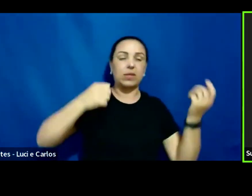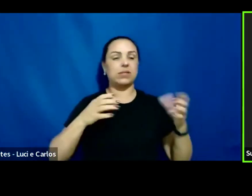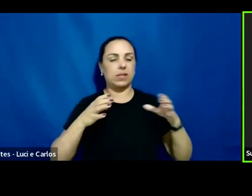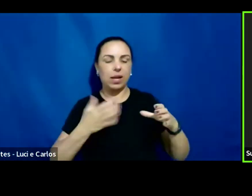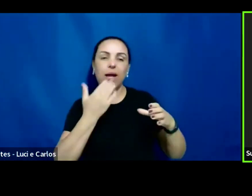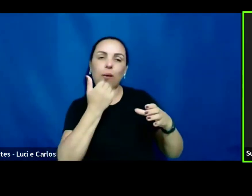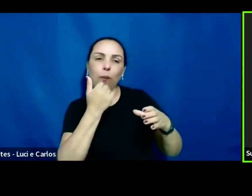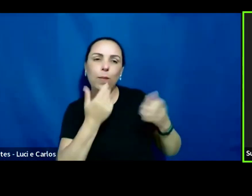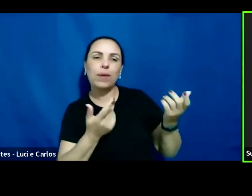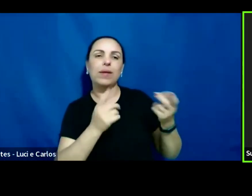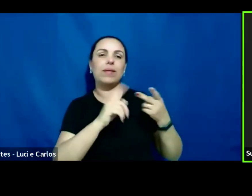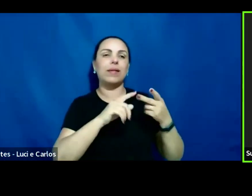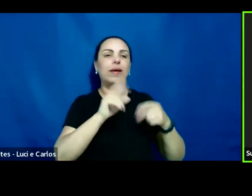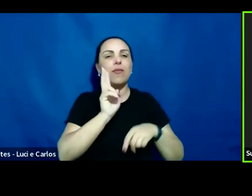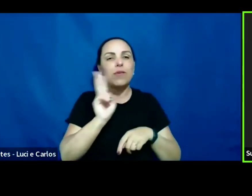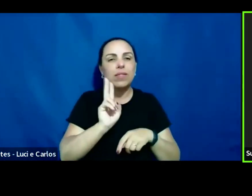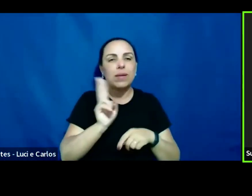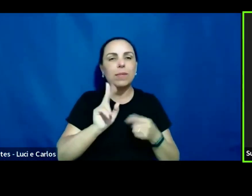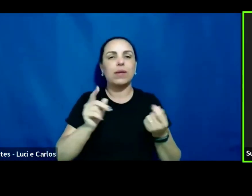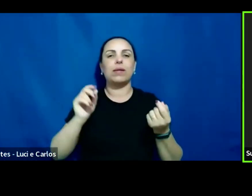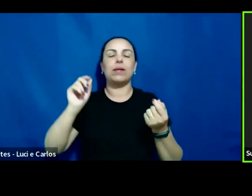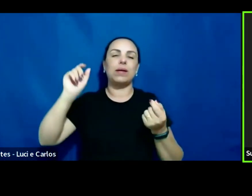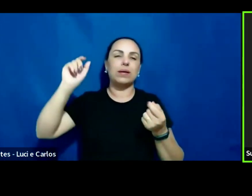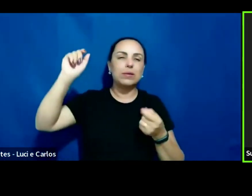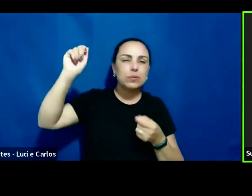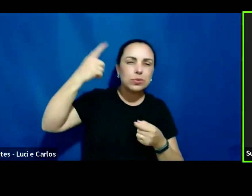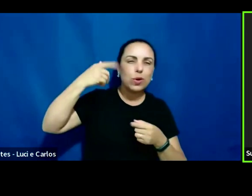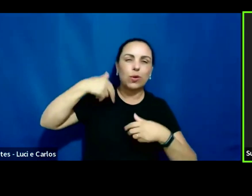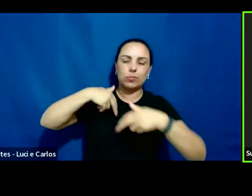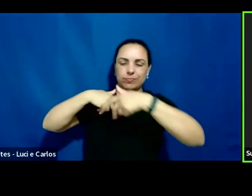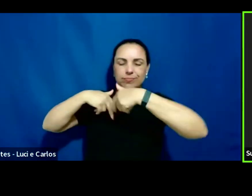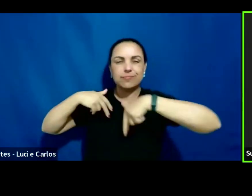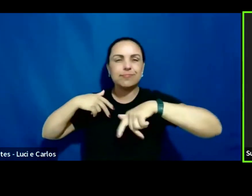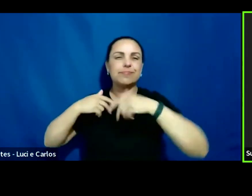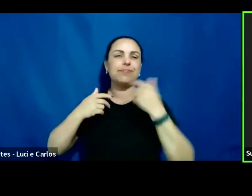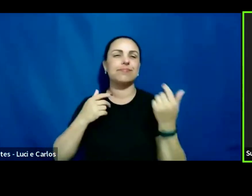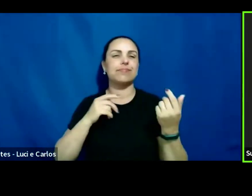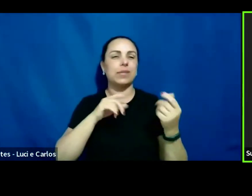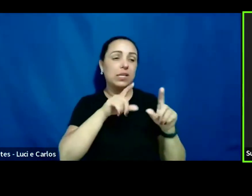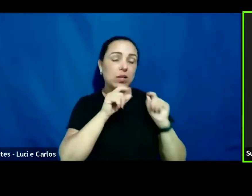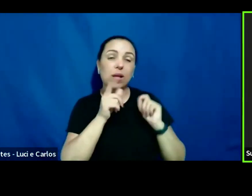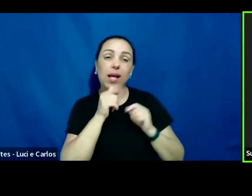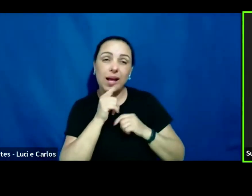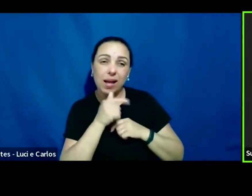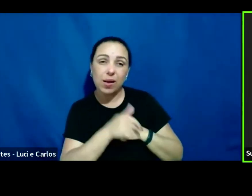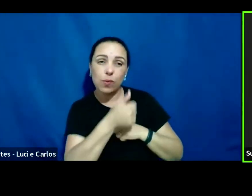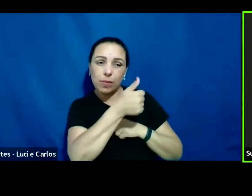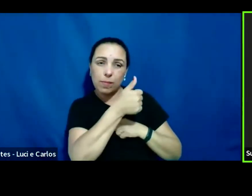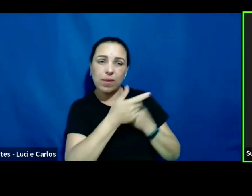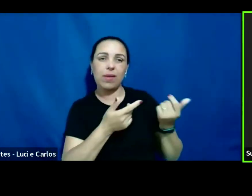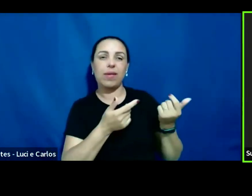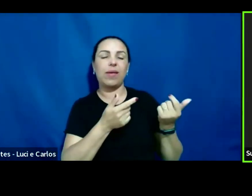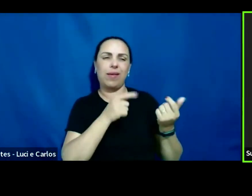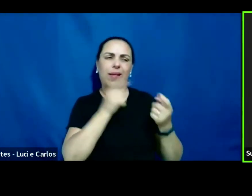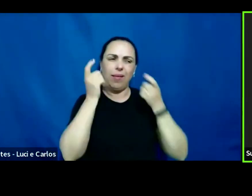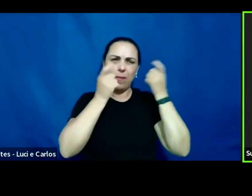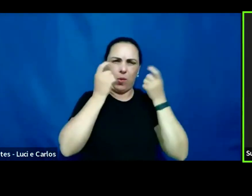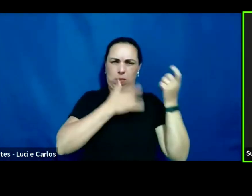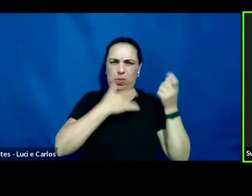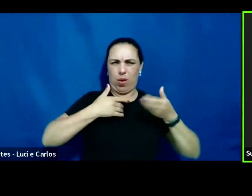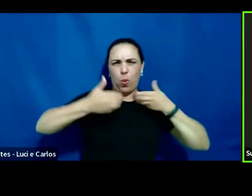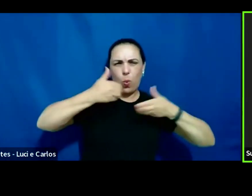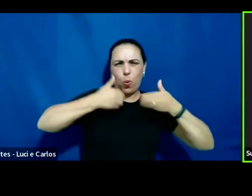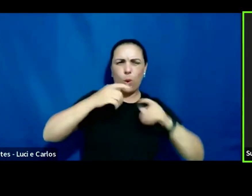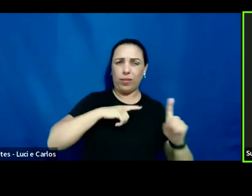ao sol para você tomar um pouco de sol, toma uma água de qualidade, dorme bem, você vai ter